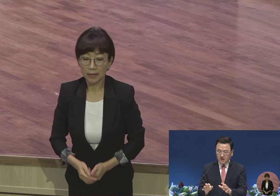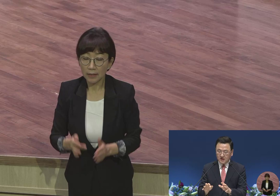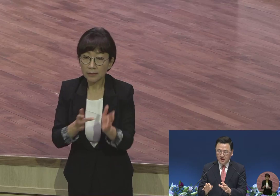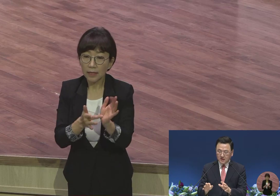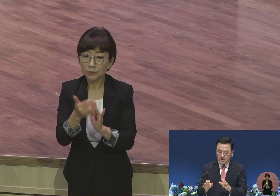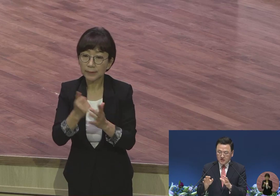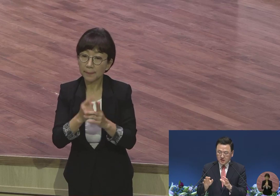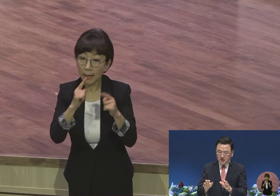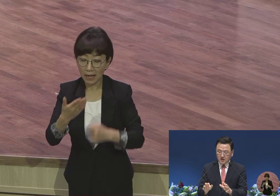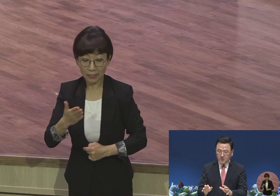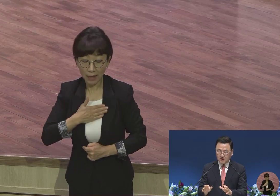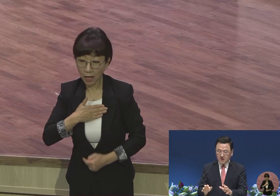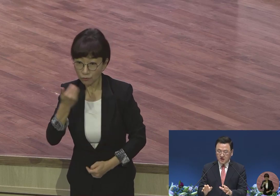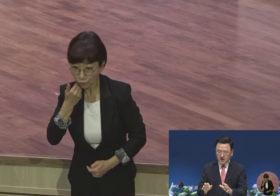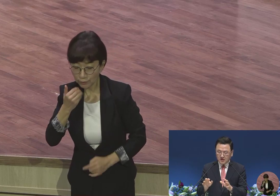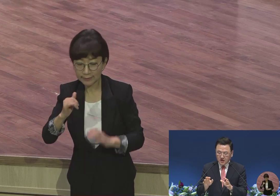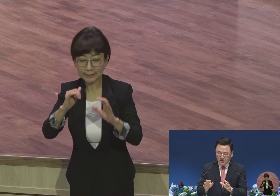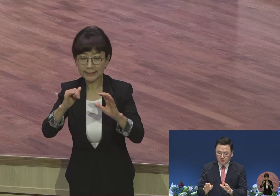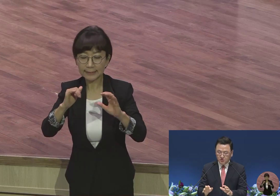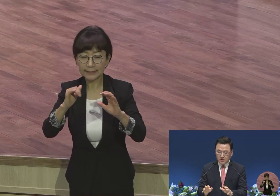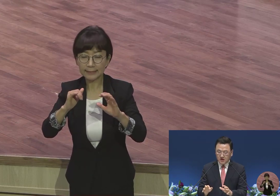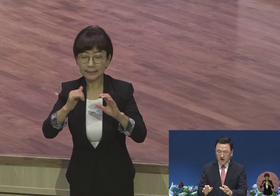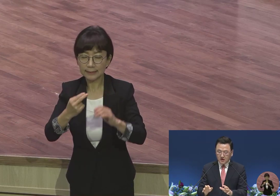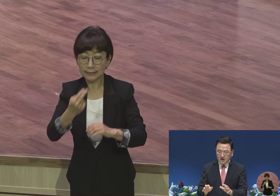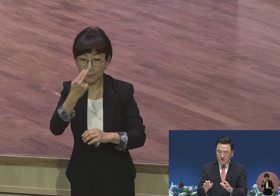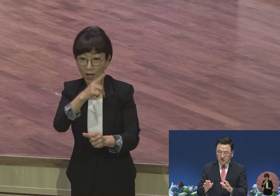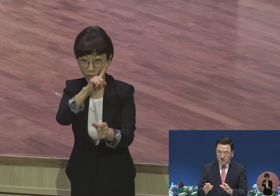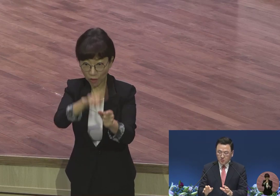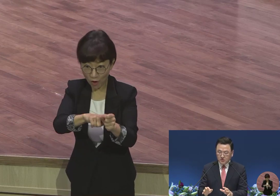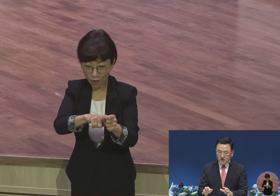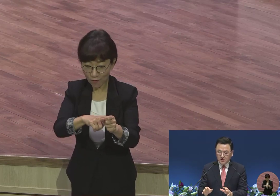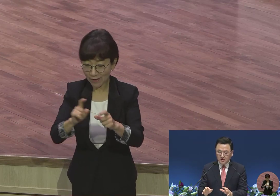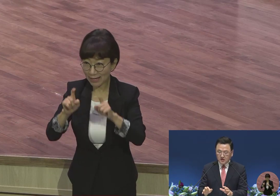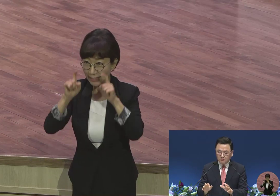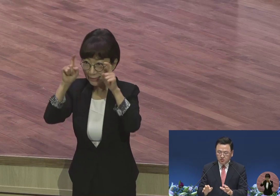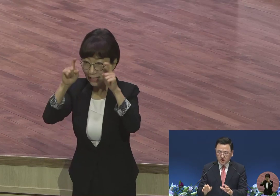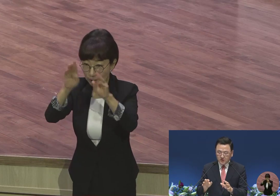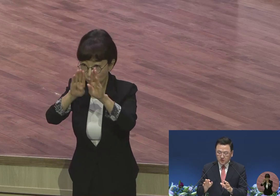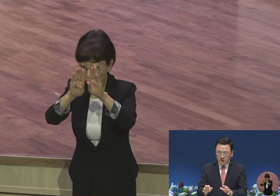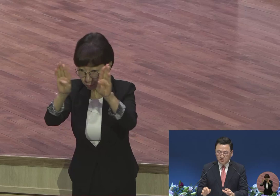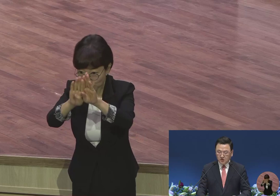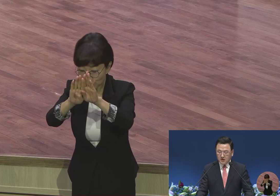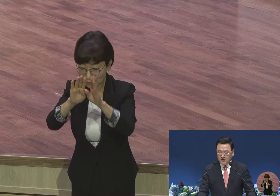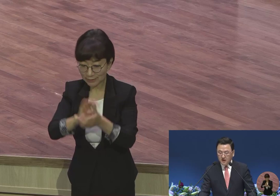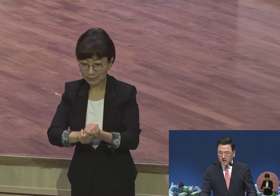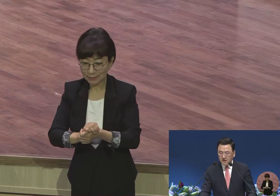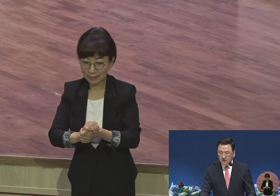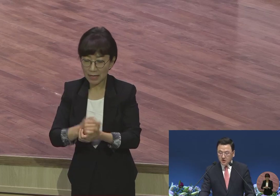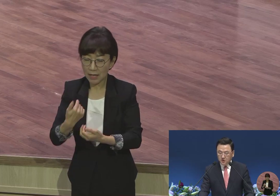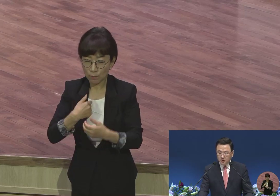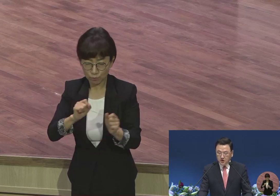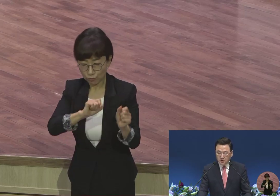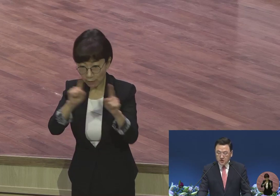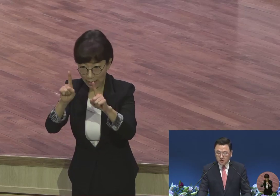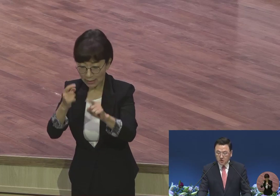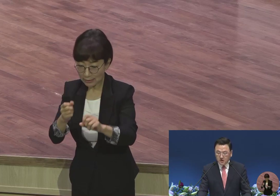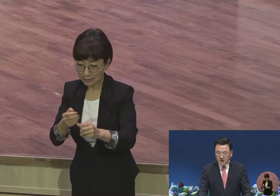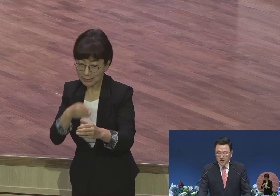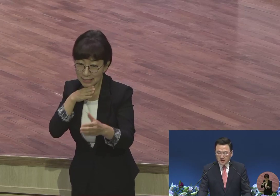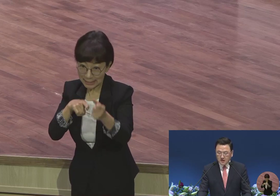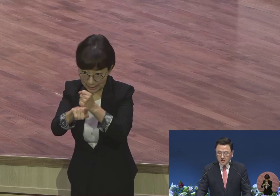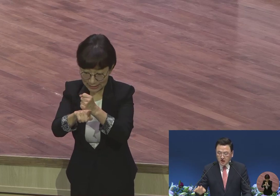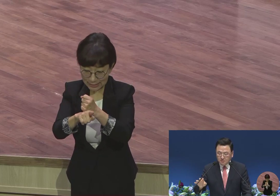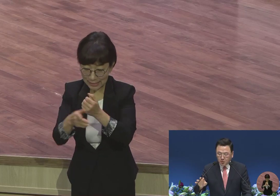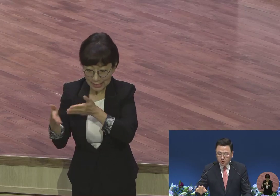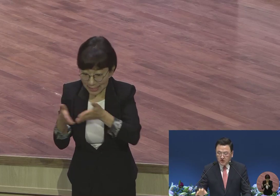생명의 떡이다. 나는 세상의 빛이다. 나는 양의 문이다. 나는 선한 목자다. 나는 부활이요 생명이다. 나는 길이요 진리요